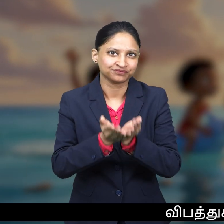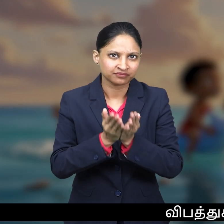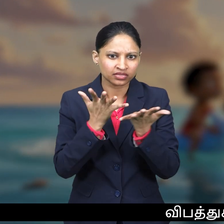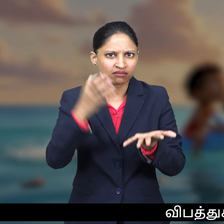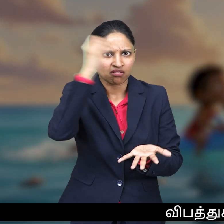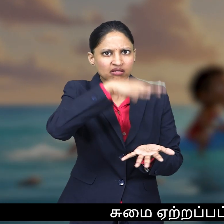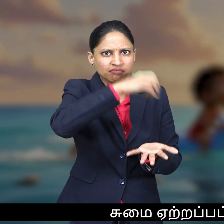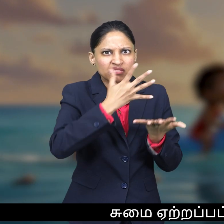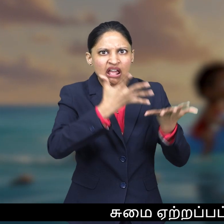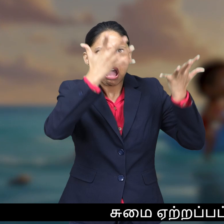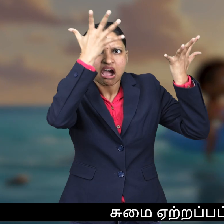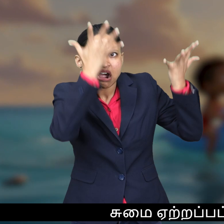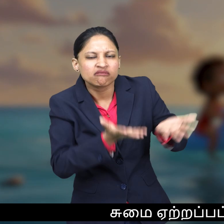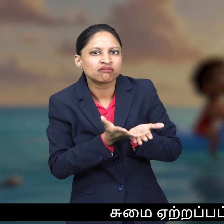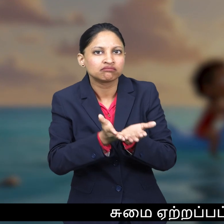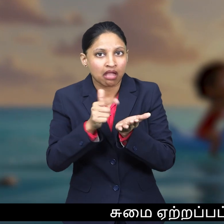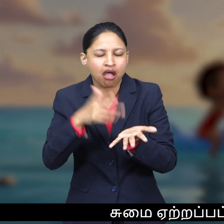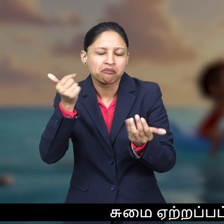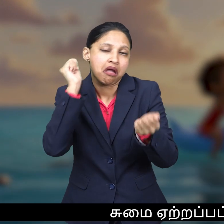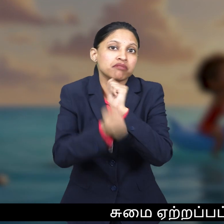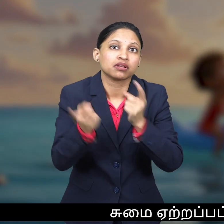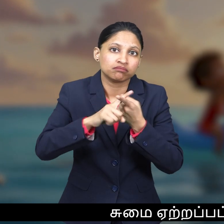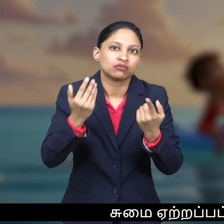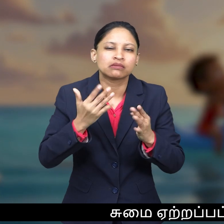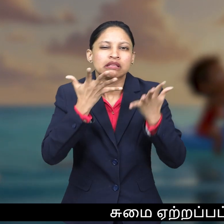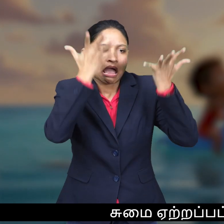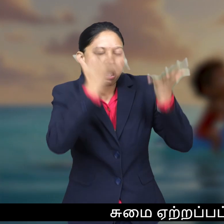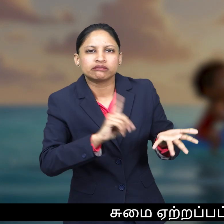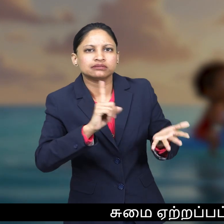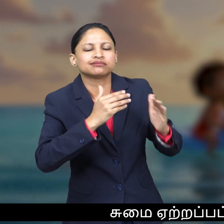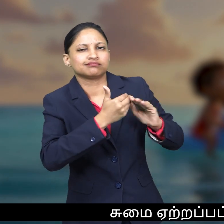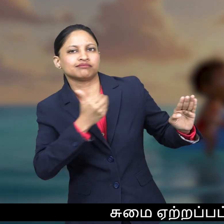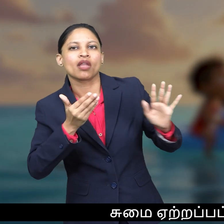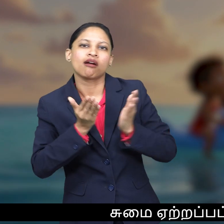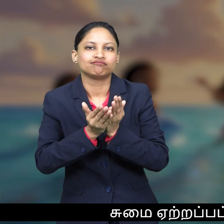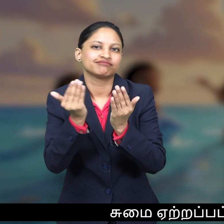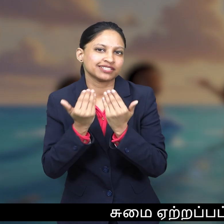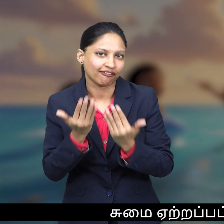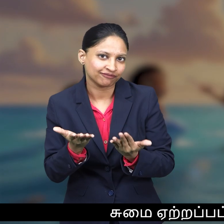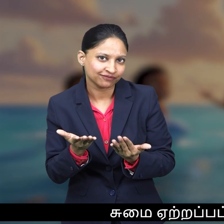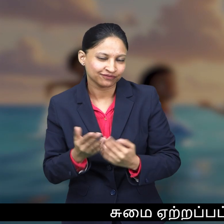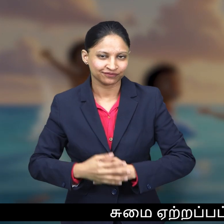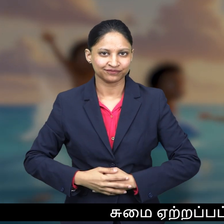விபத்துகளை தடுக்க அதிக சுமை ஏற்றப்பட்ட படகுகளை தவிர்க்கவும்.